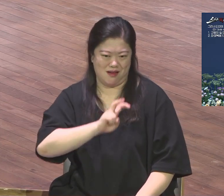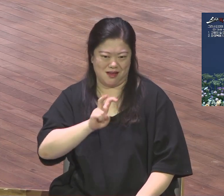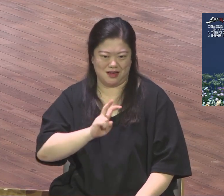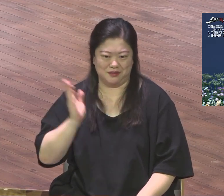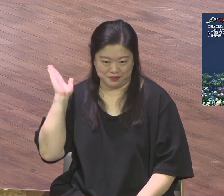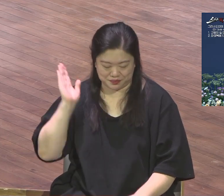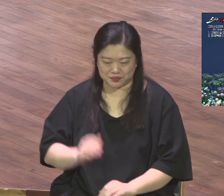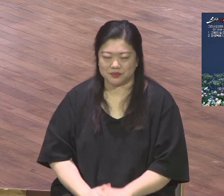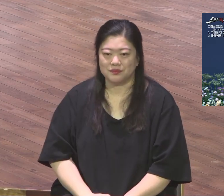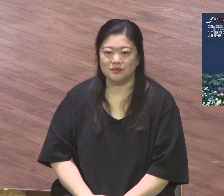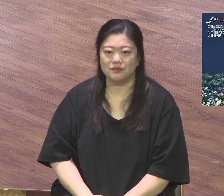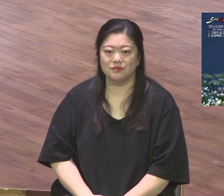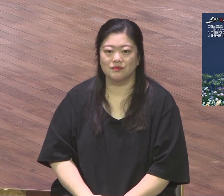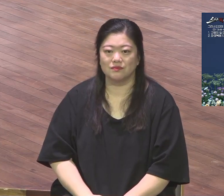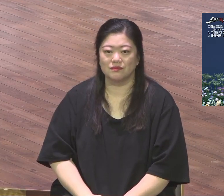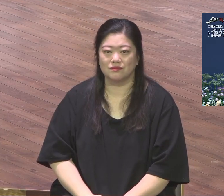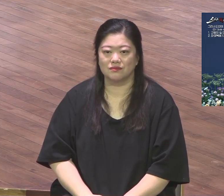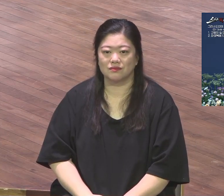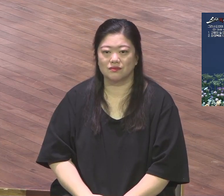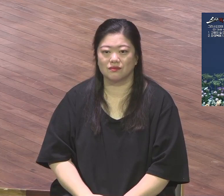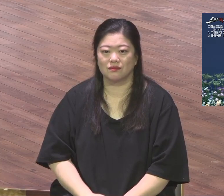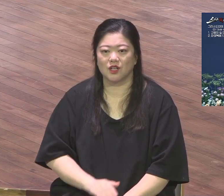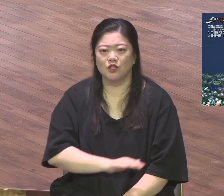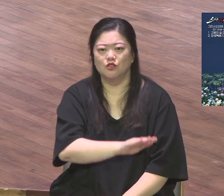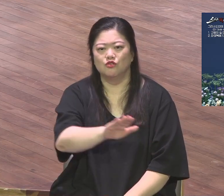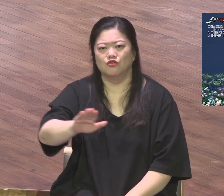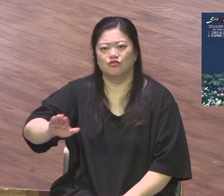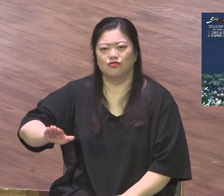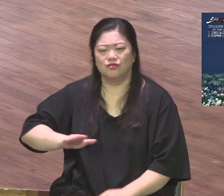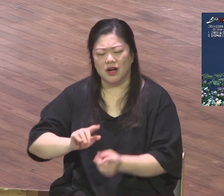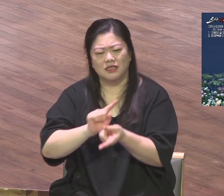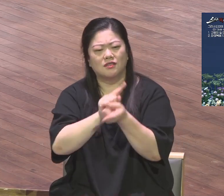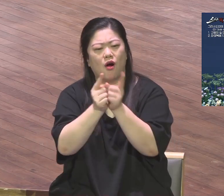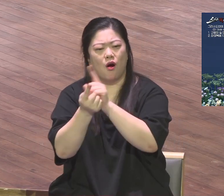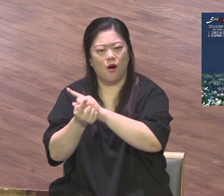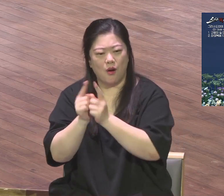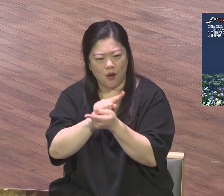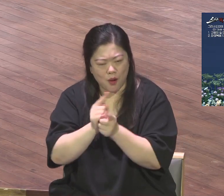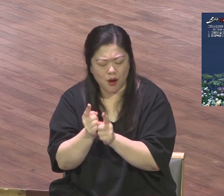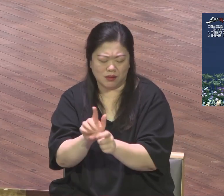우리 서로 뜨겁게